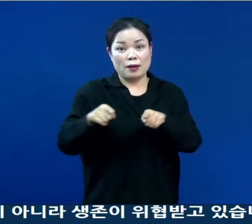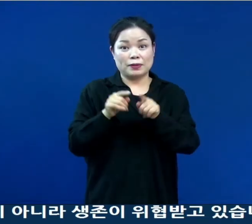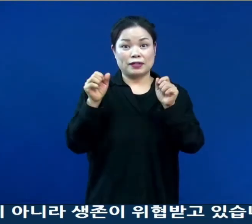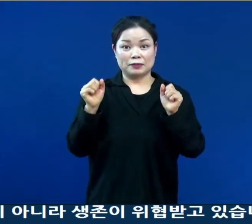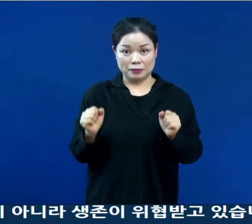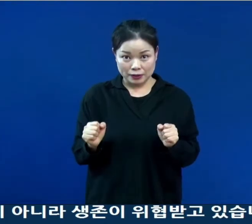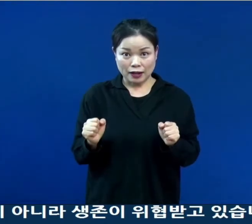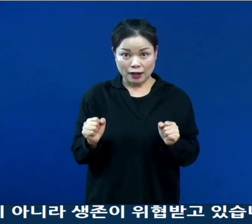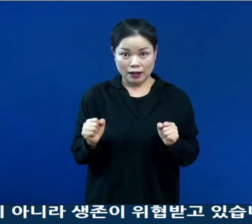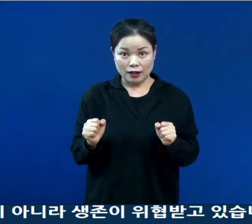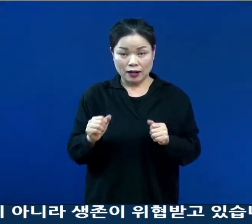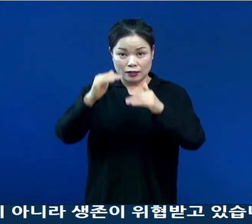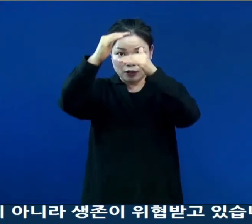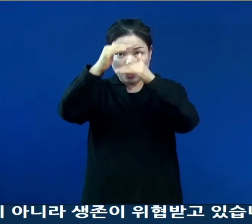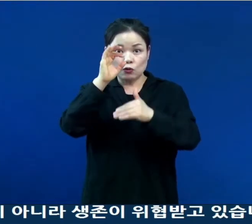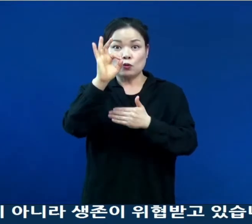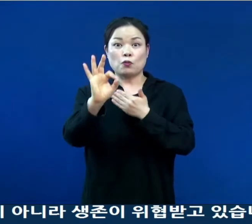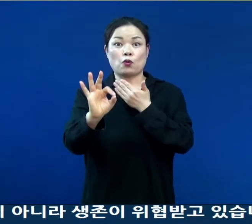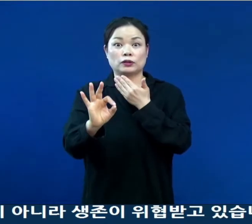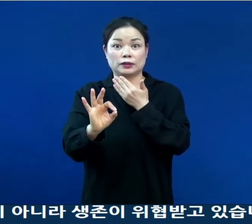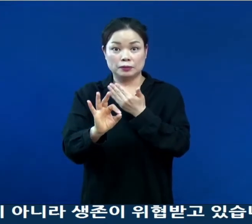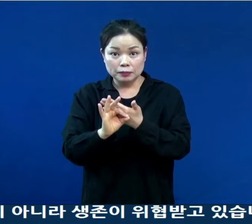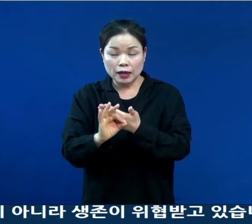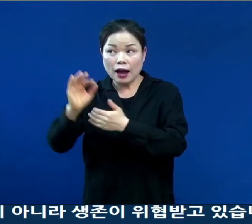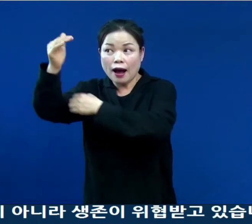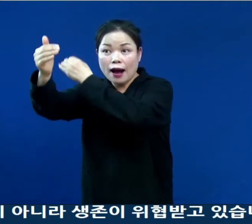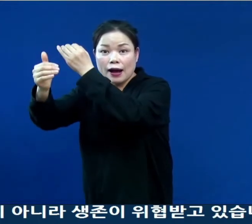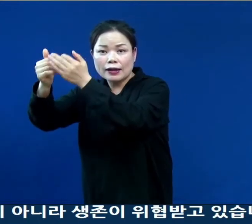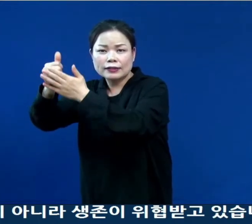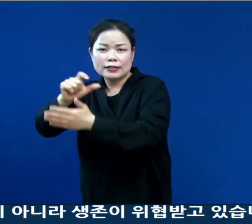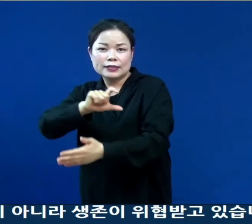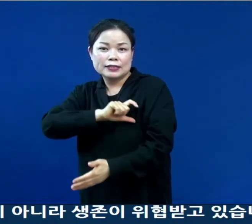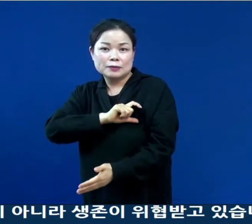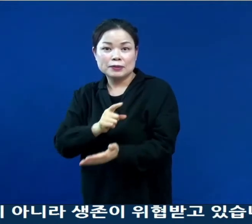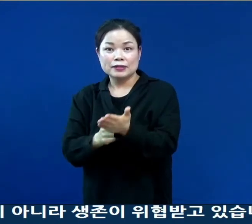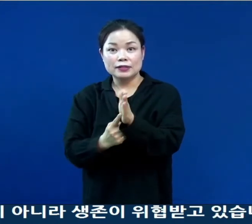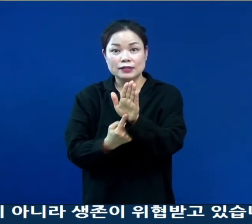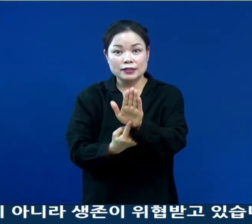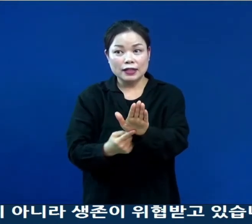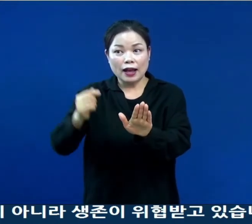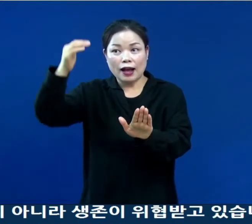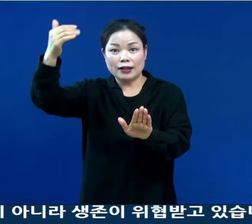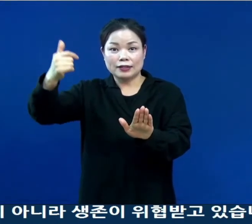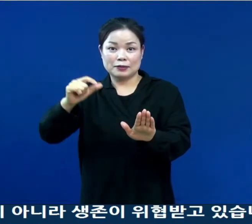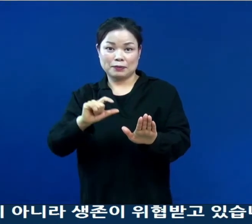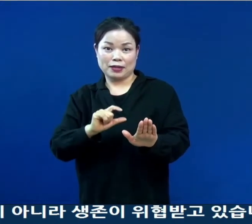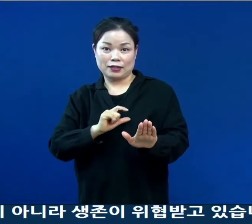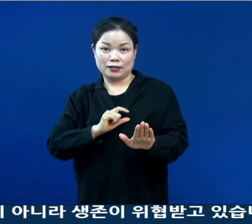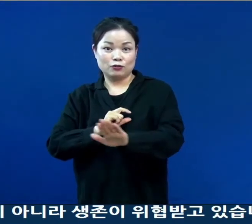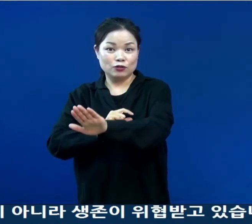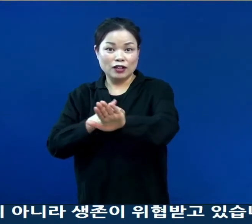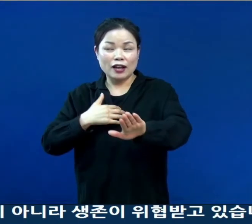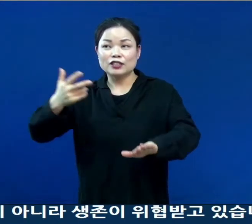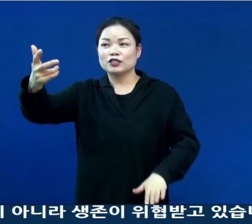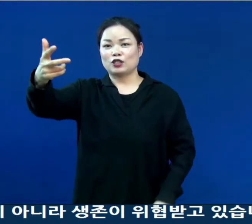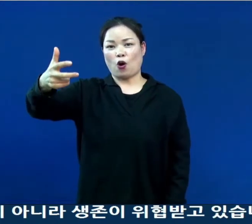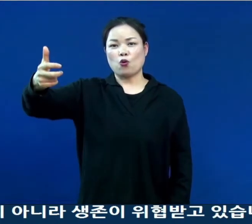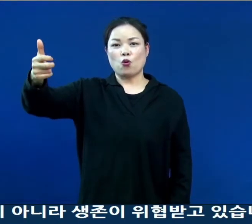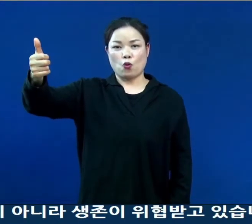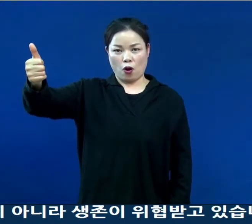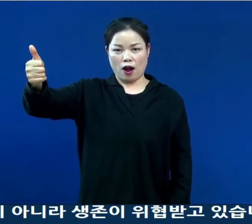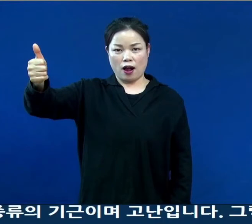함께하십니다. 본문을 잘 보시면 하나님의 이름이 등장하는데 하나님의 이름은 우리가 알듯이